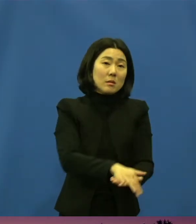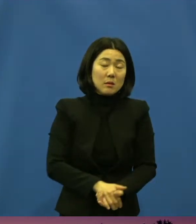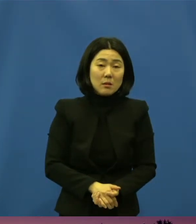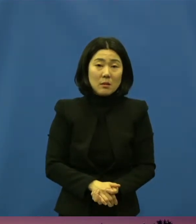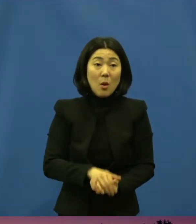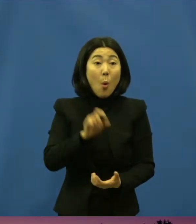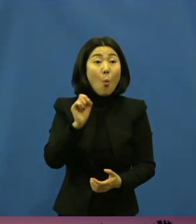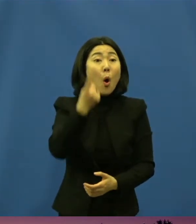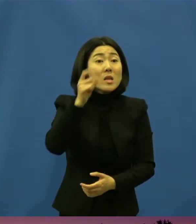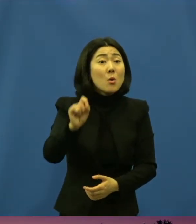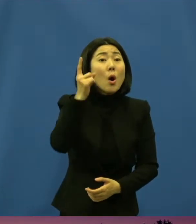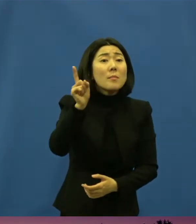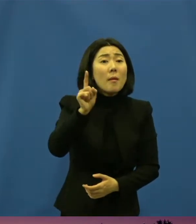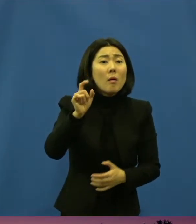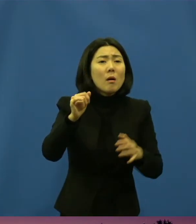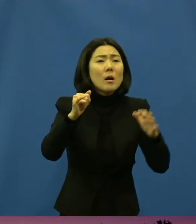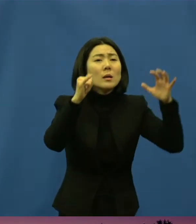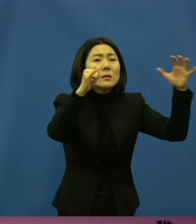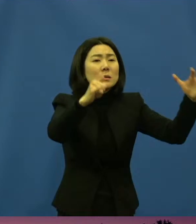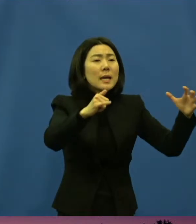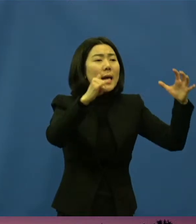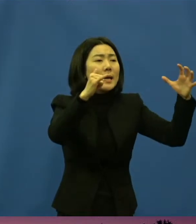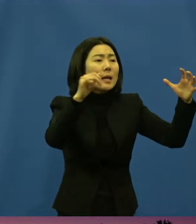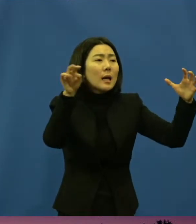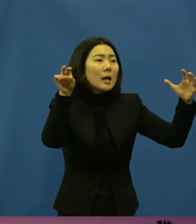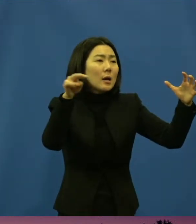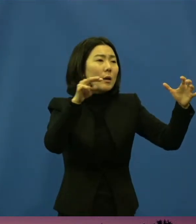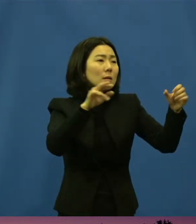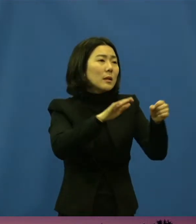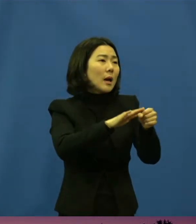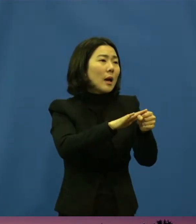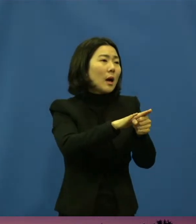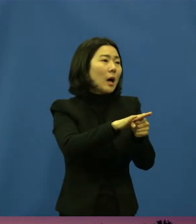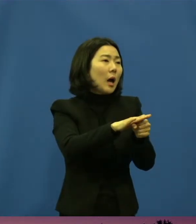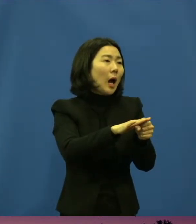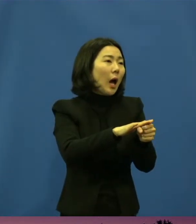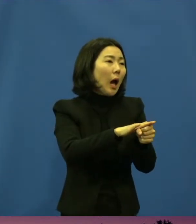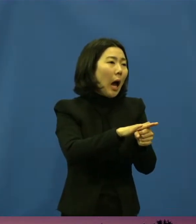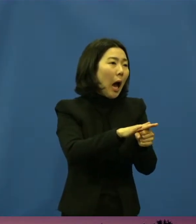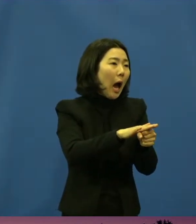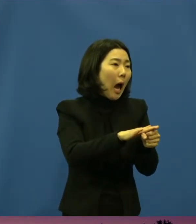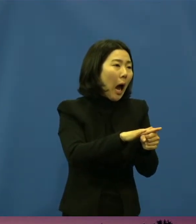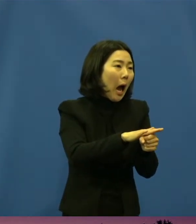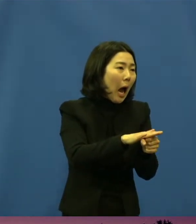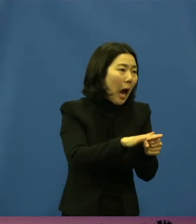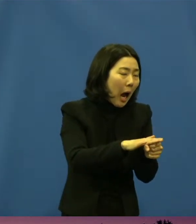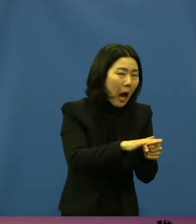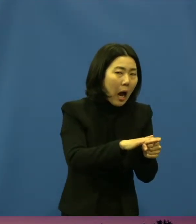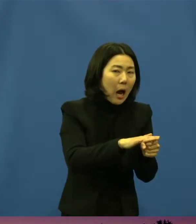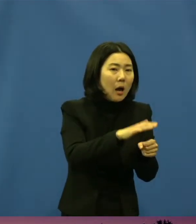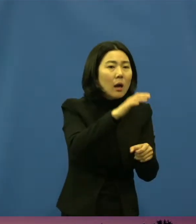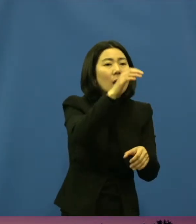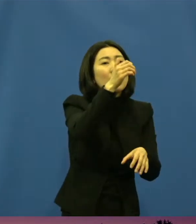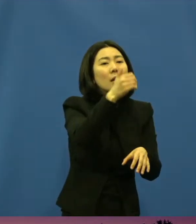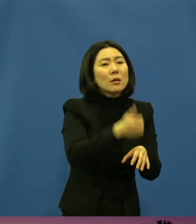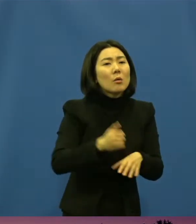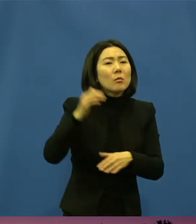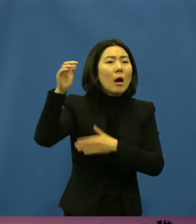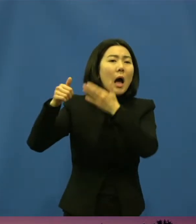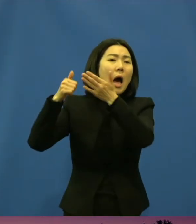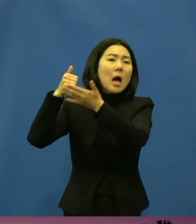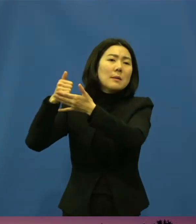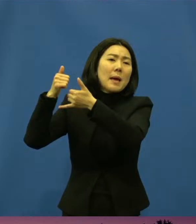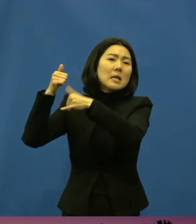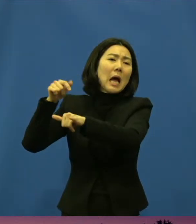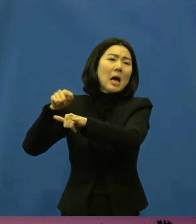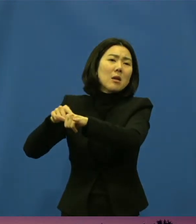멈춰버려요. 세상을 사랑하지 마라. 그 세상은 하나님을 사랑하는 게